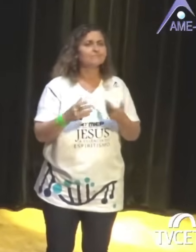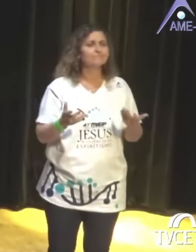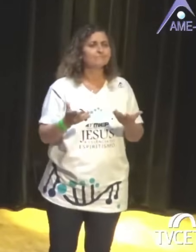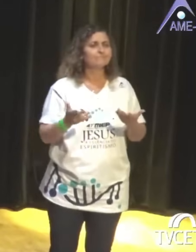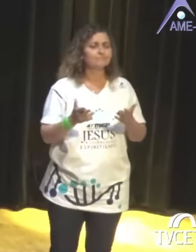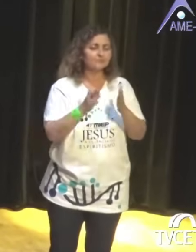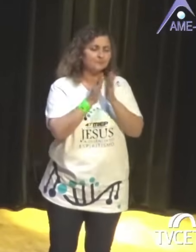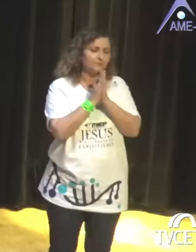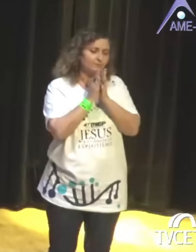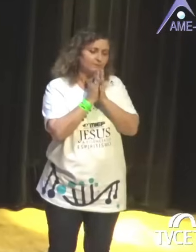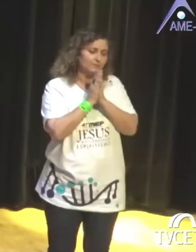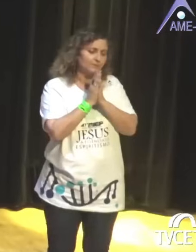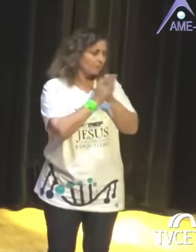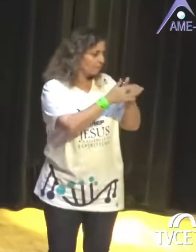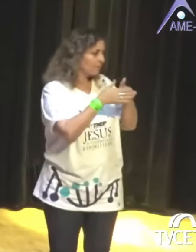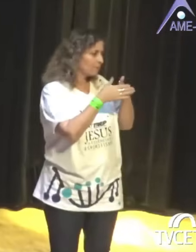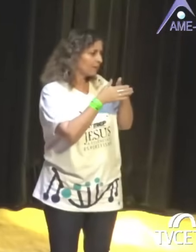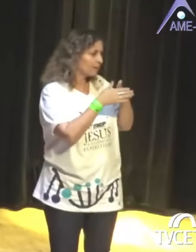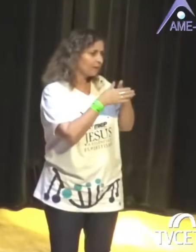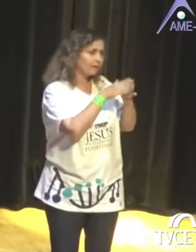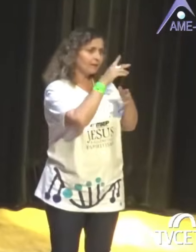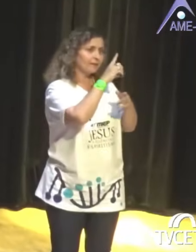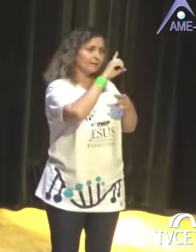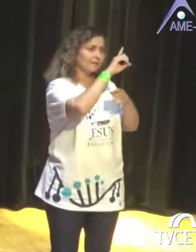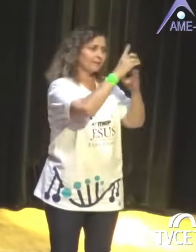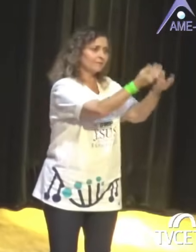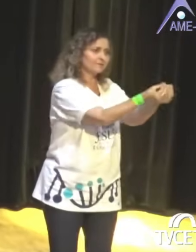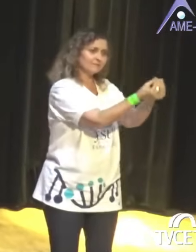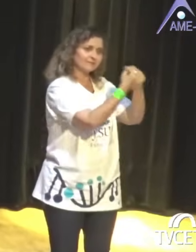ora tá faltando alguma coisa